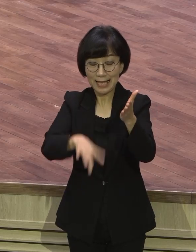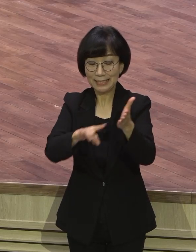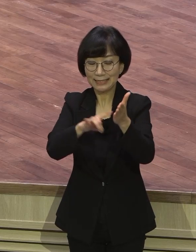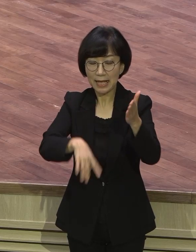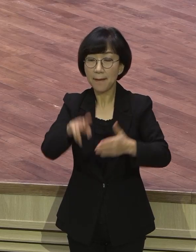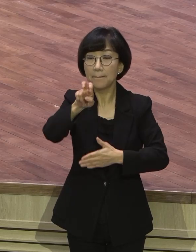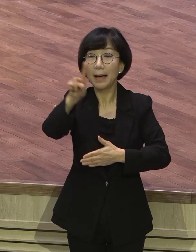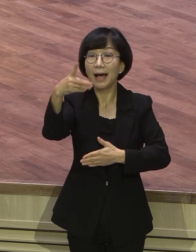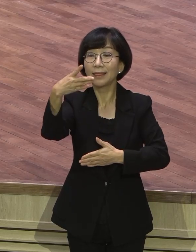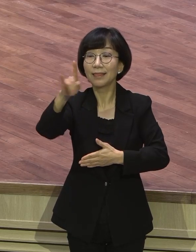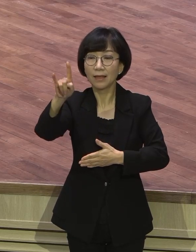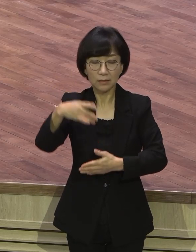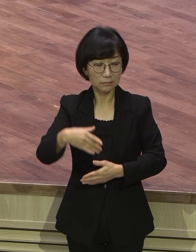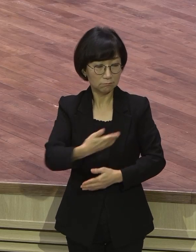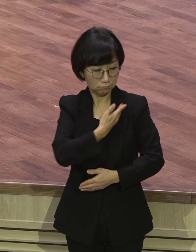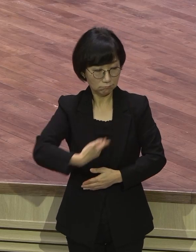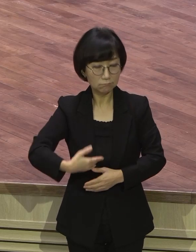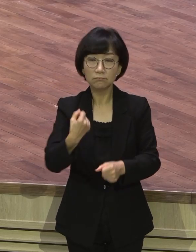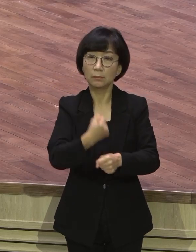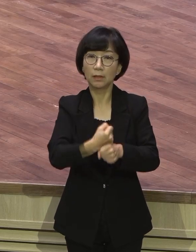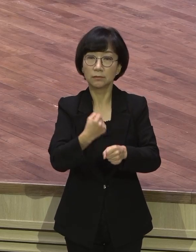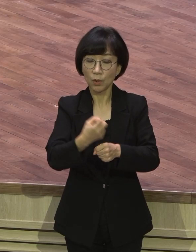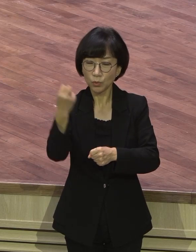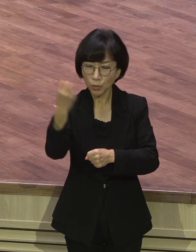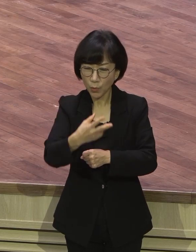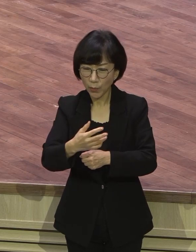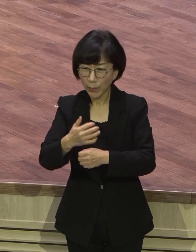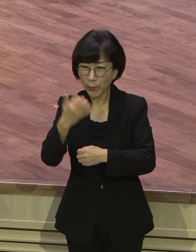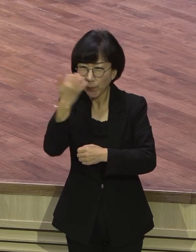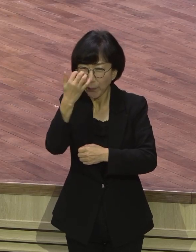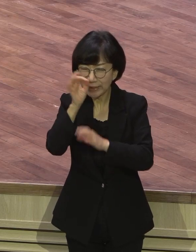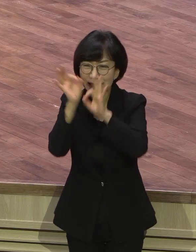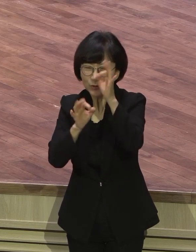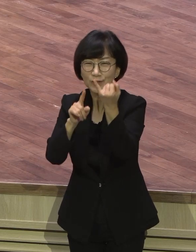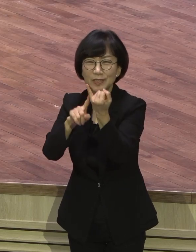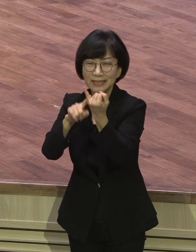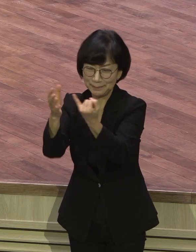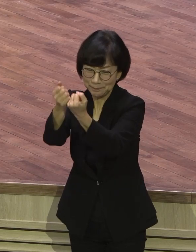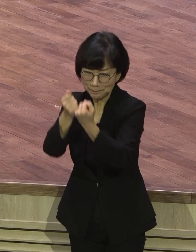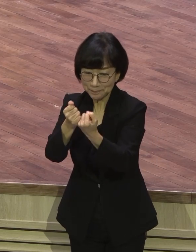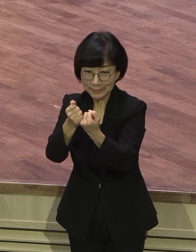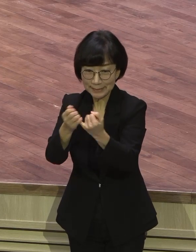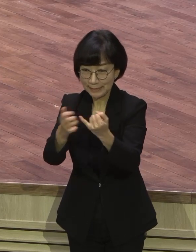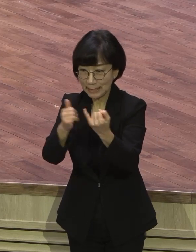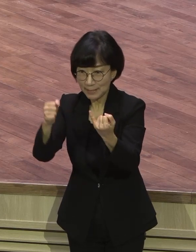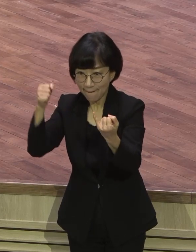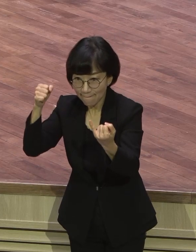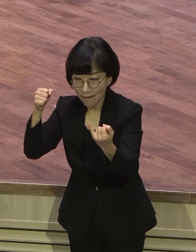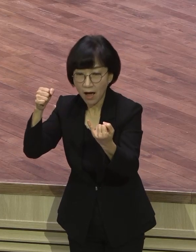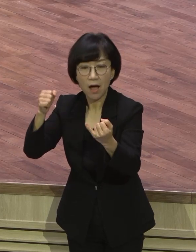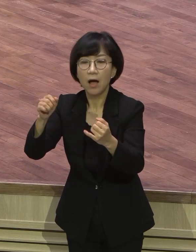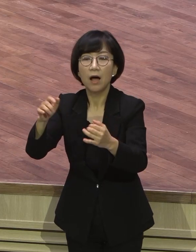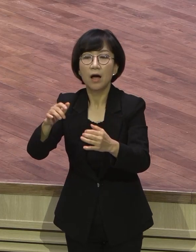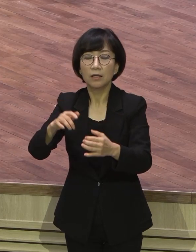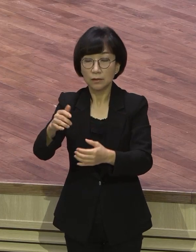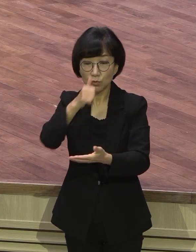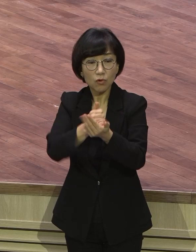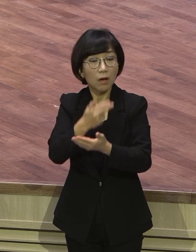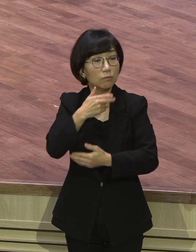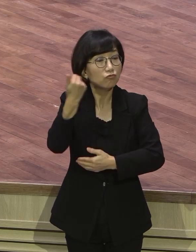어떻게 합니까? 다 칠날 때 쳐라 너 지 없는 사람 쳐라 전부 지정하니까 다 도망가 버렸어요. 가지고